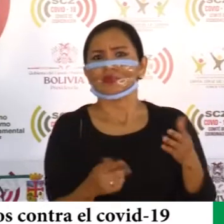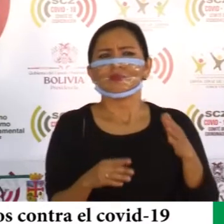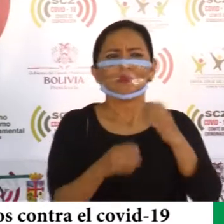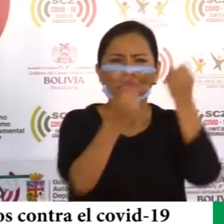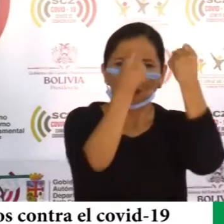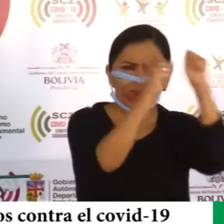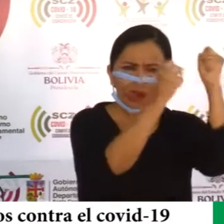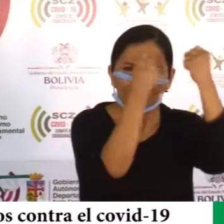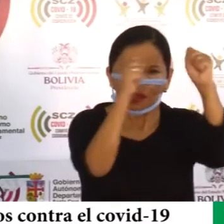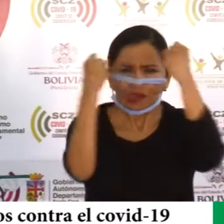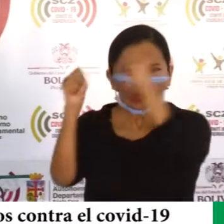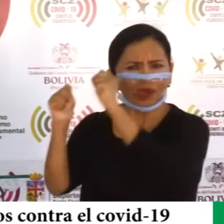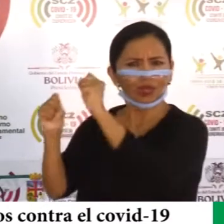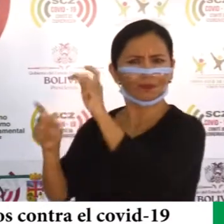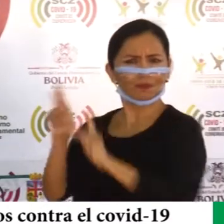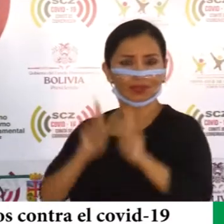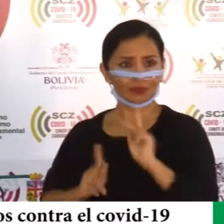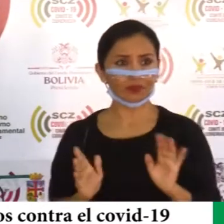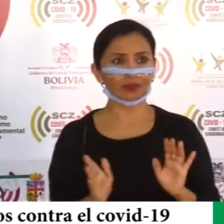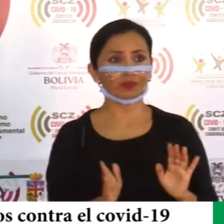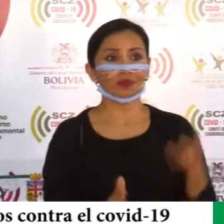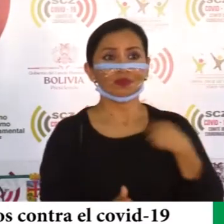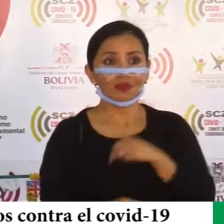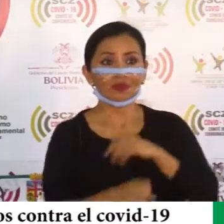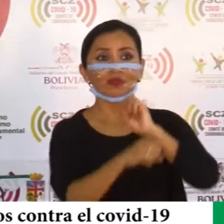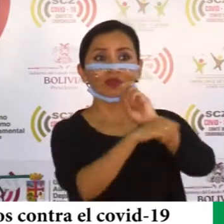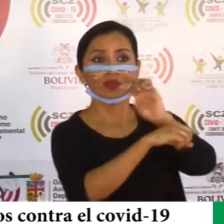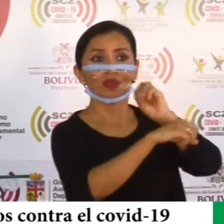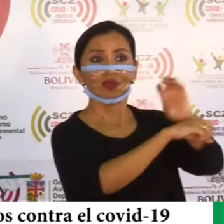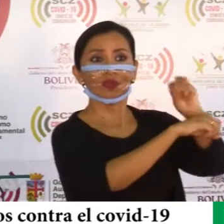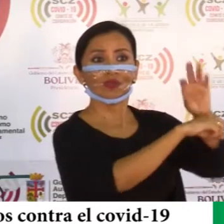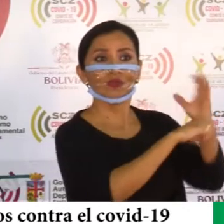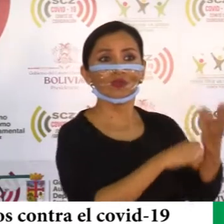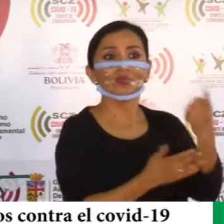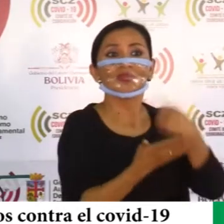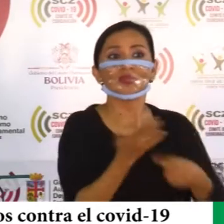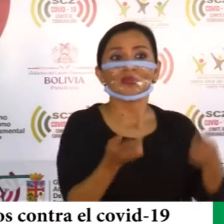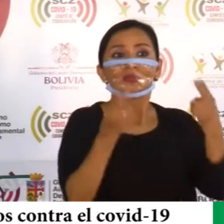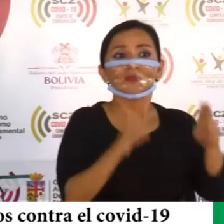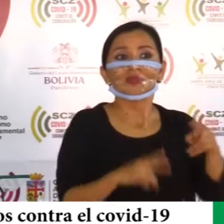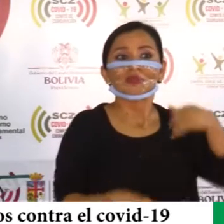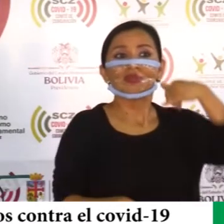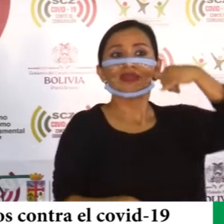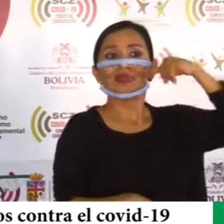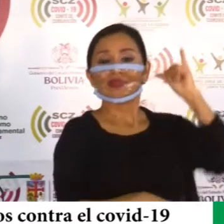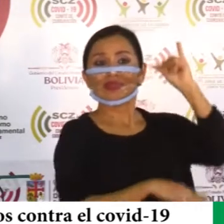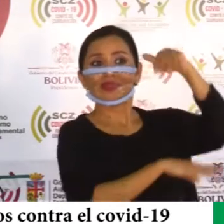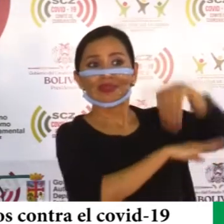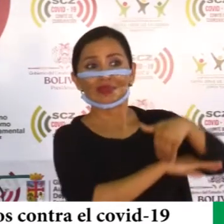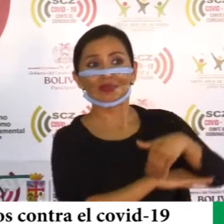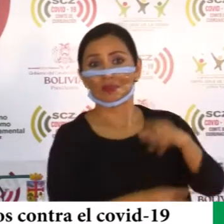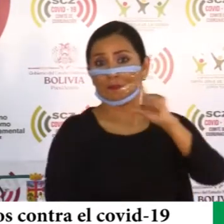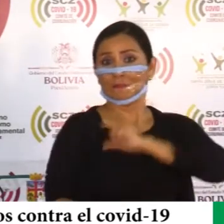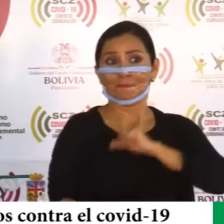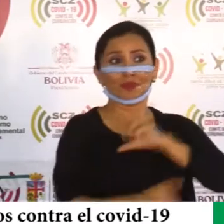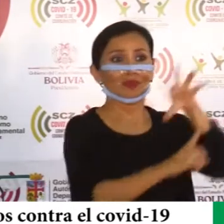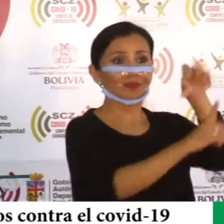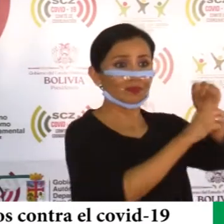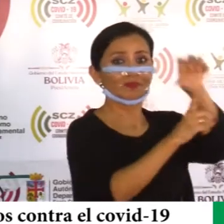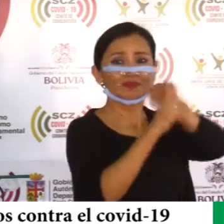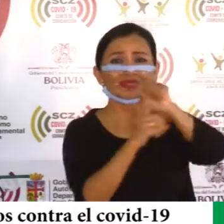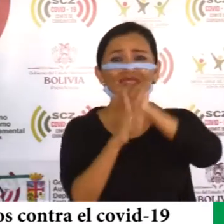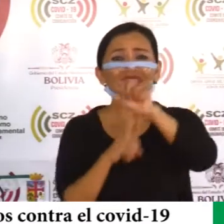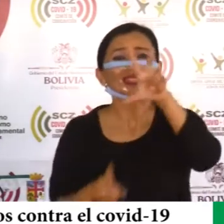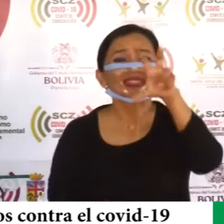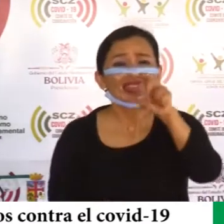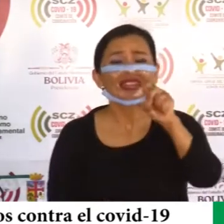indisciplina muchas veces de la población. Esto que venimos diciendo coincide con lo que ha sucedido anoche. La policía ha retenido más de 30